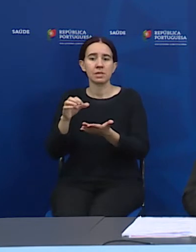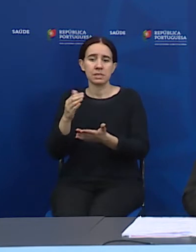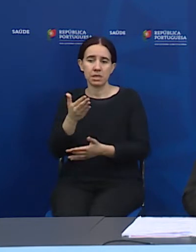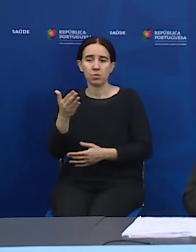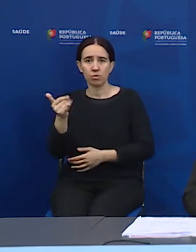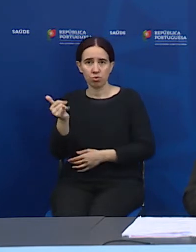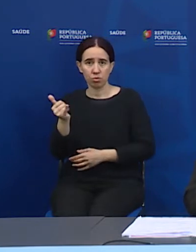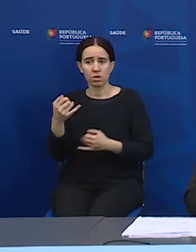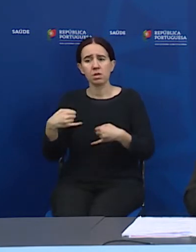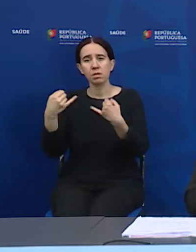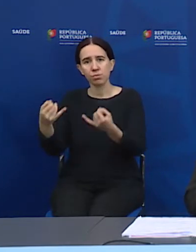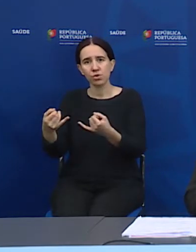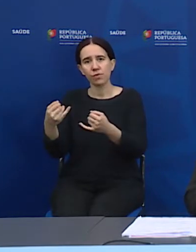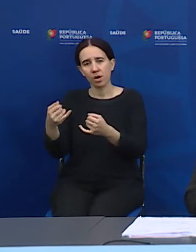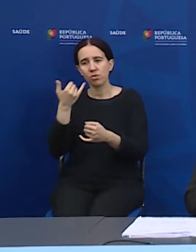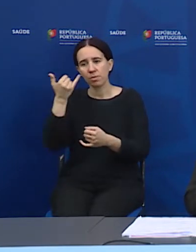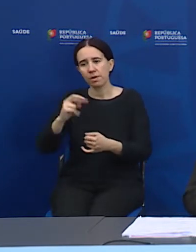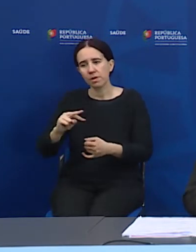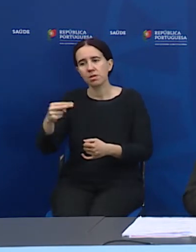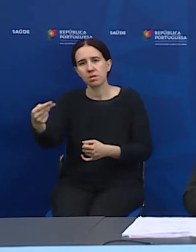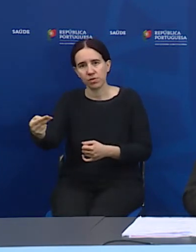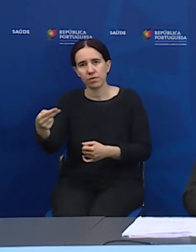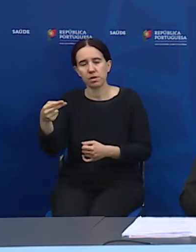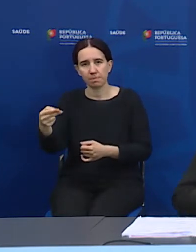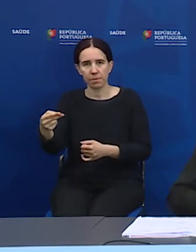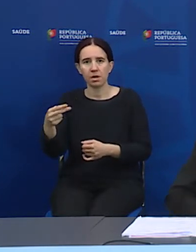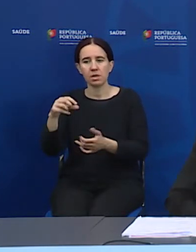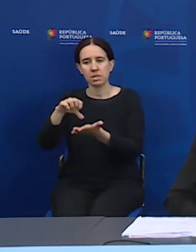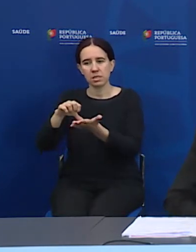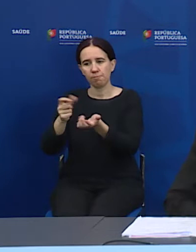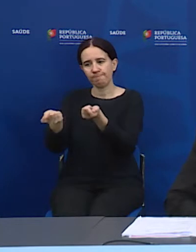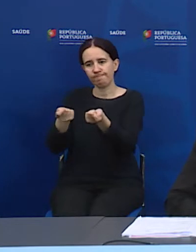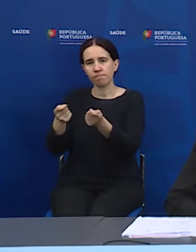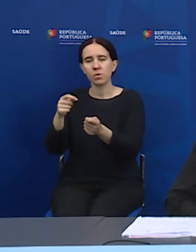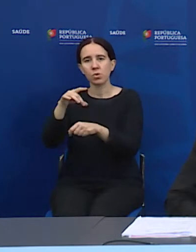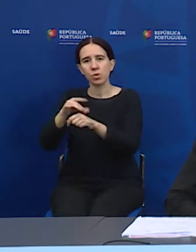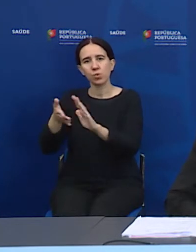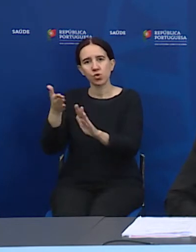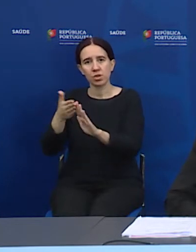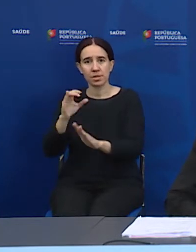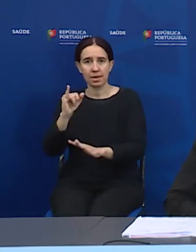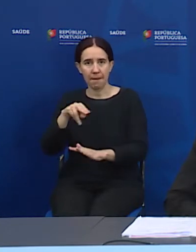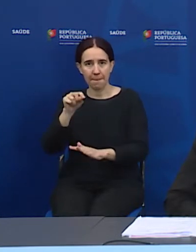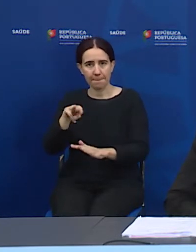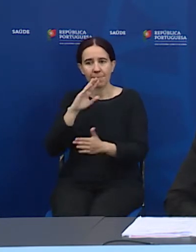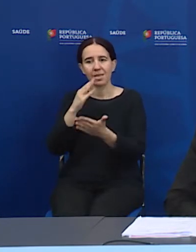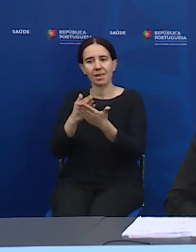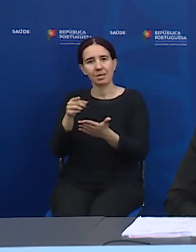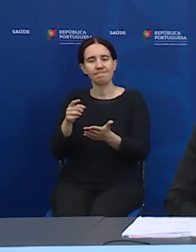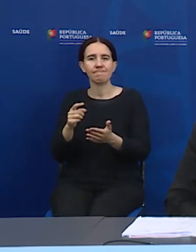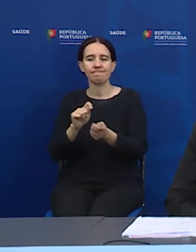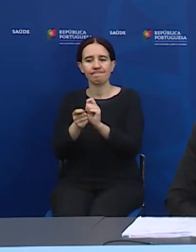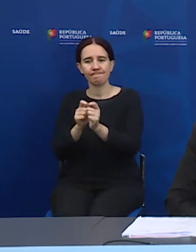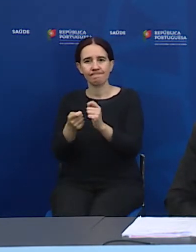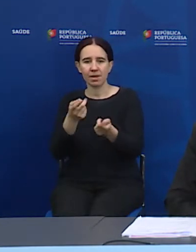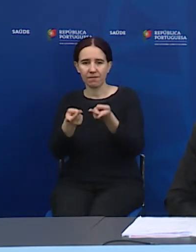112 que depois transferir a chamada para o centro de orientação de doentes urgentes do enem para se fazer a